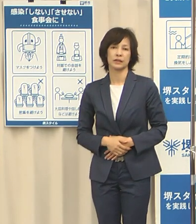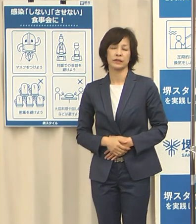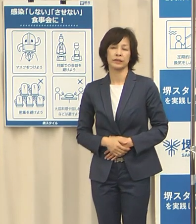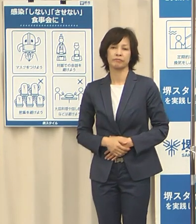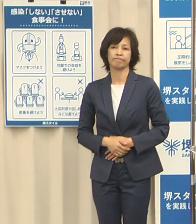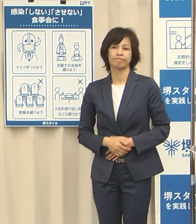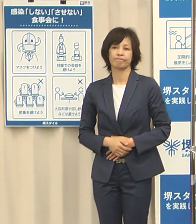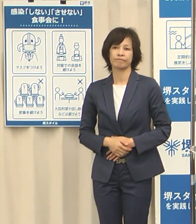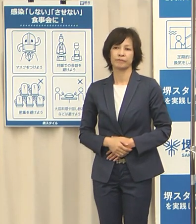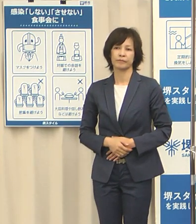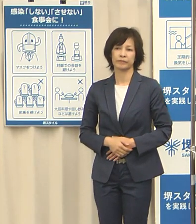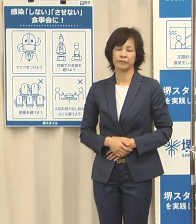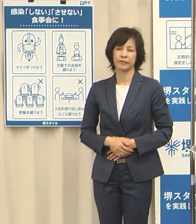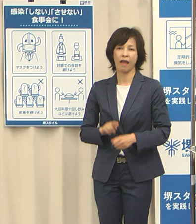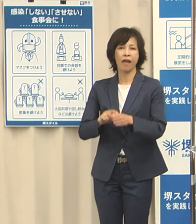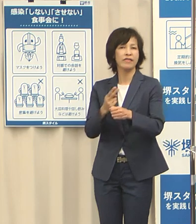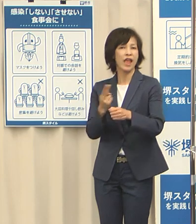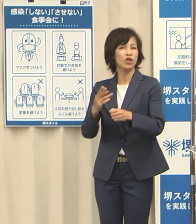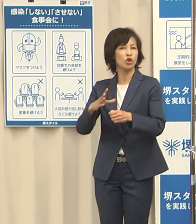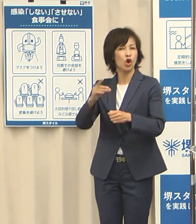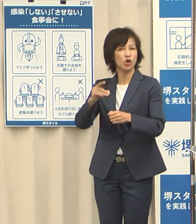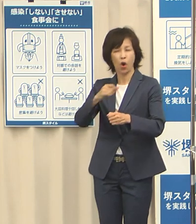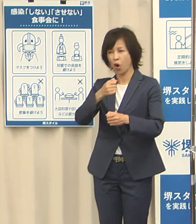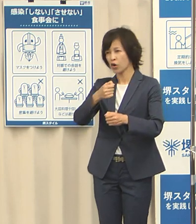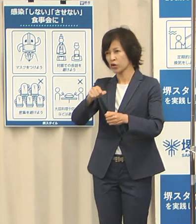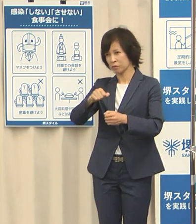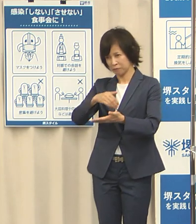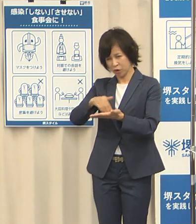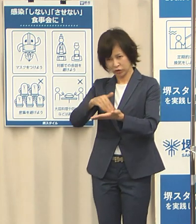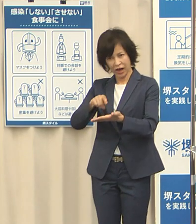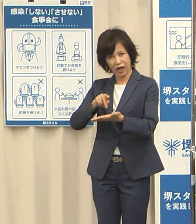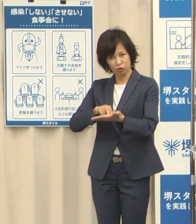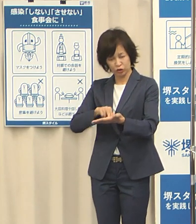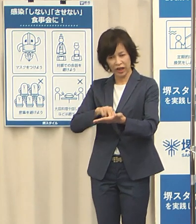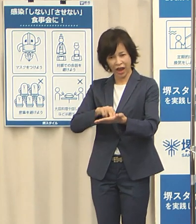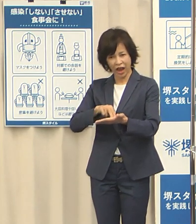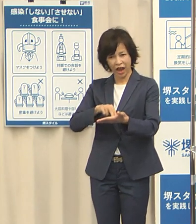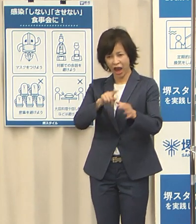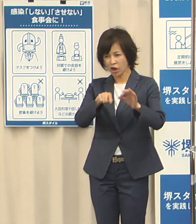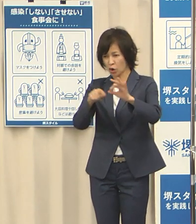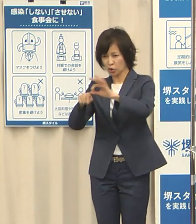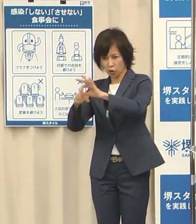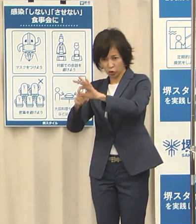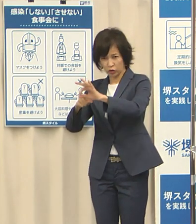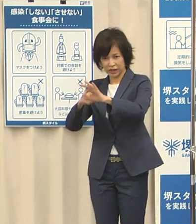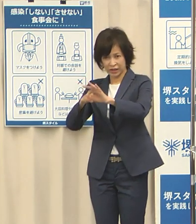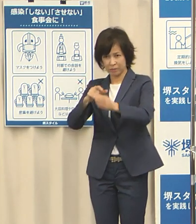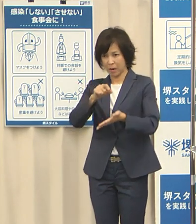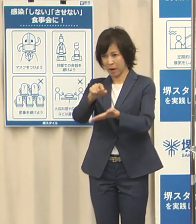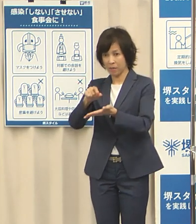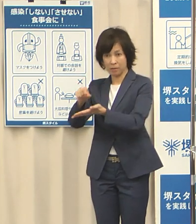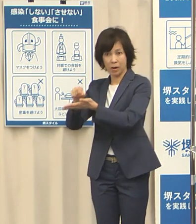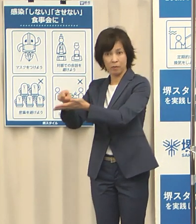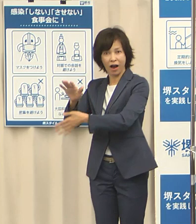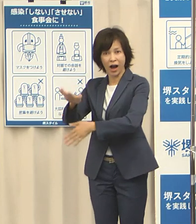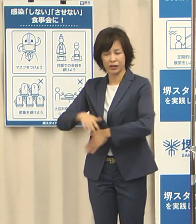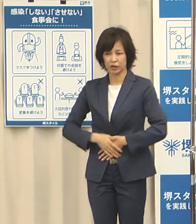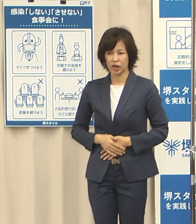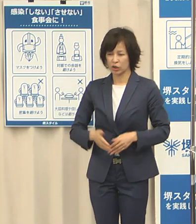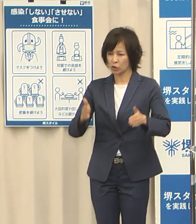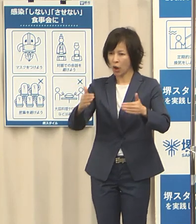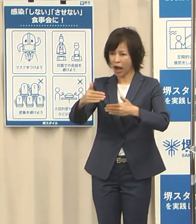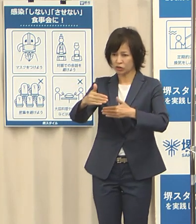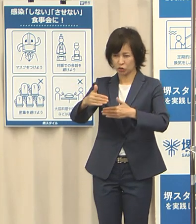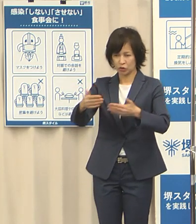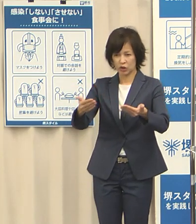その年度当初の予算がついて、各局ごとに予算があって事業をしますので、なかなかその局の範疇を超えたことっていうのは考